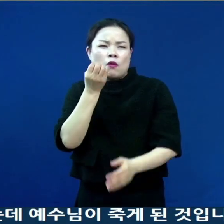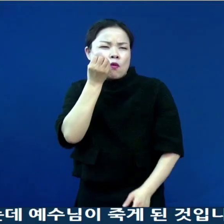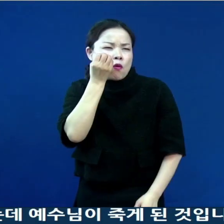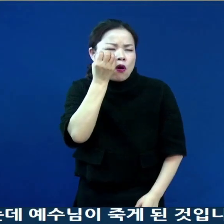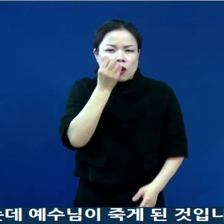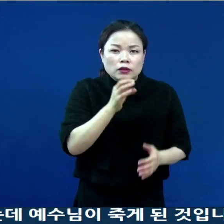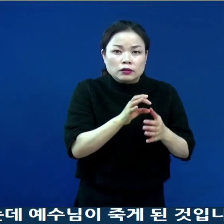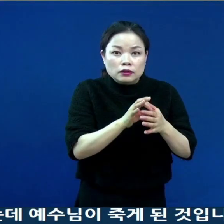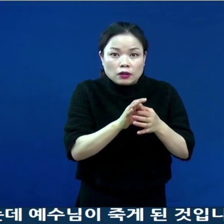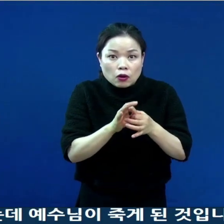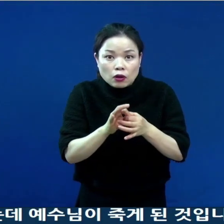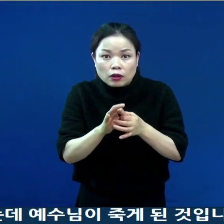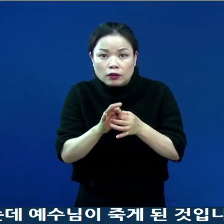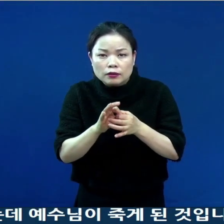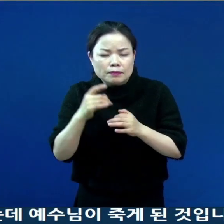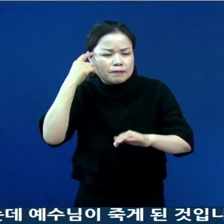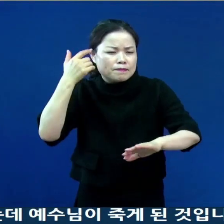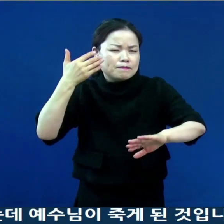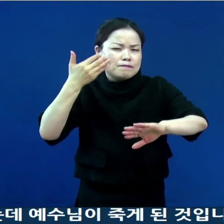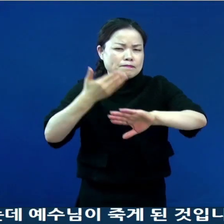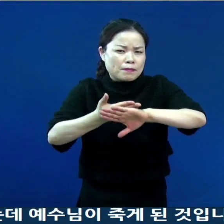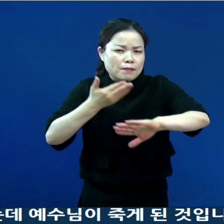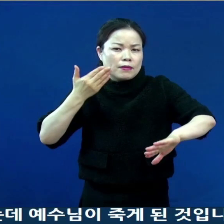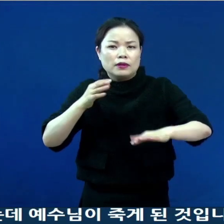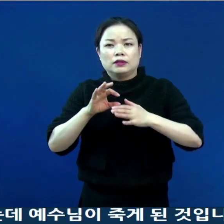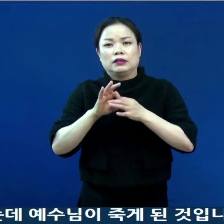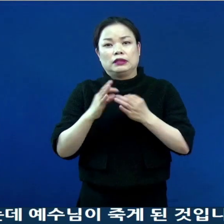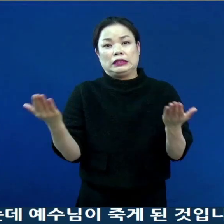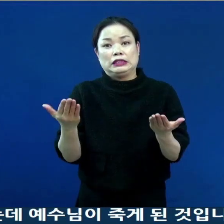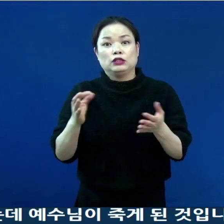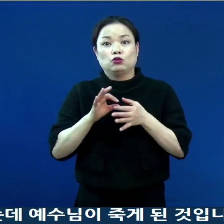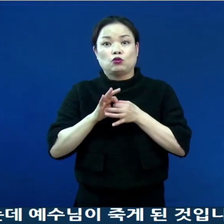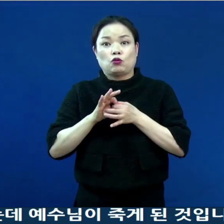통해서, 역전을 통해서, 반전을 통해서